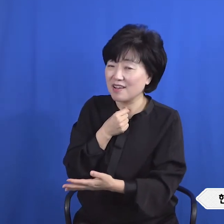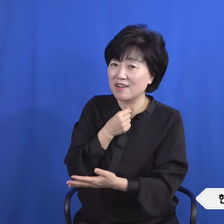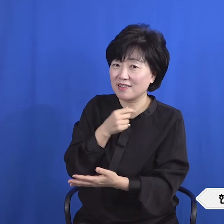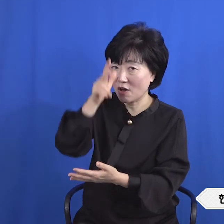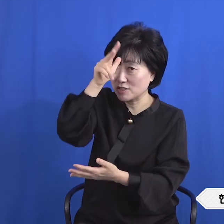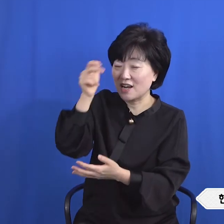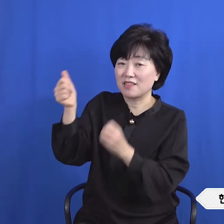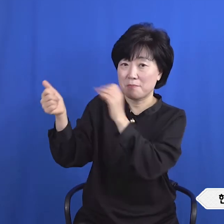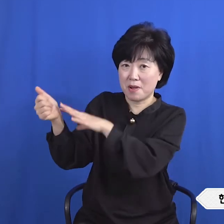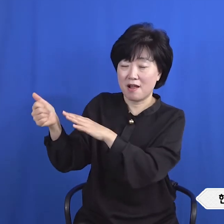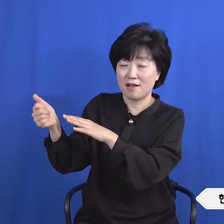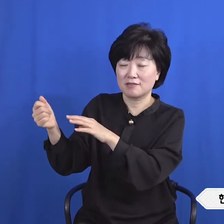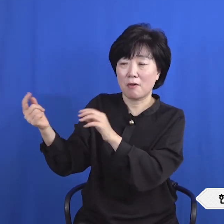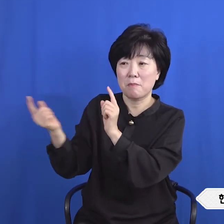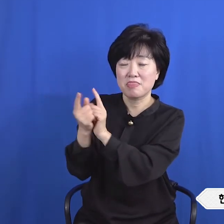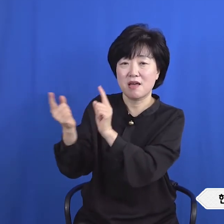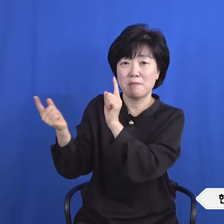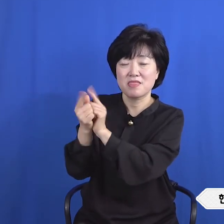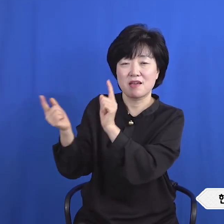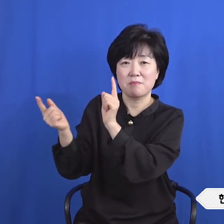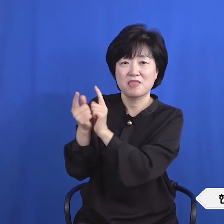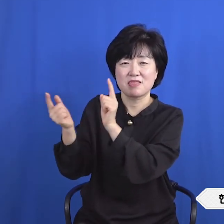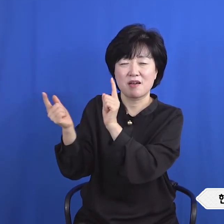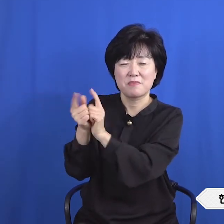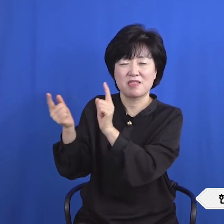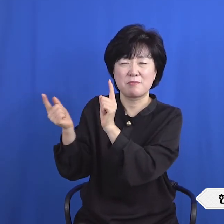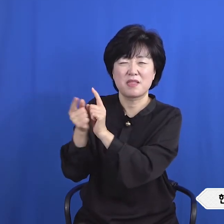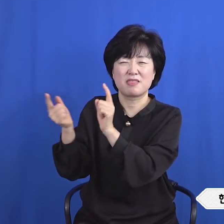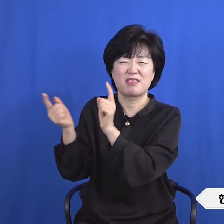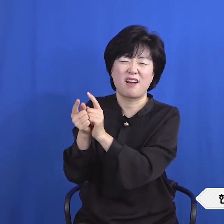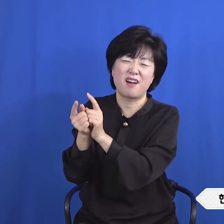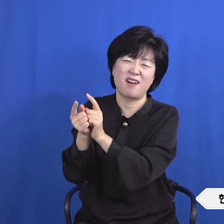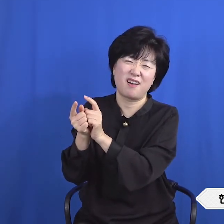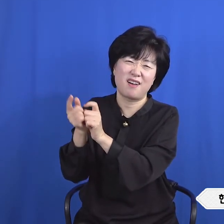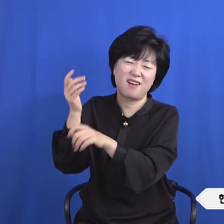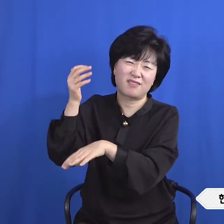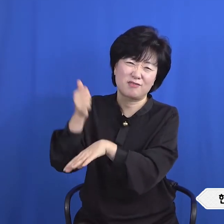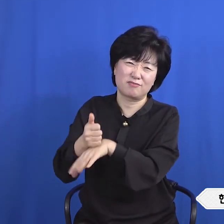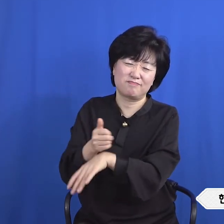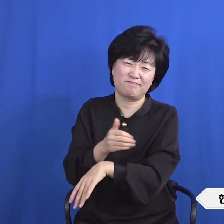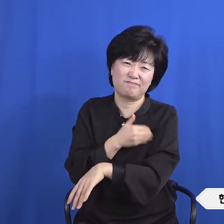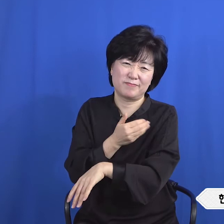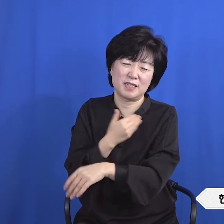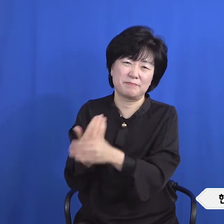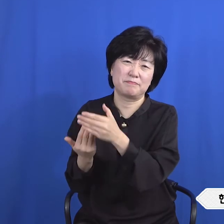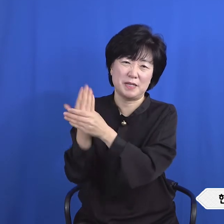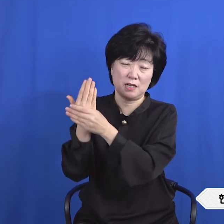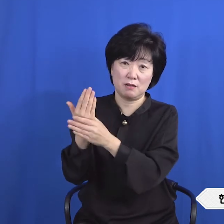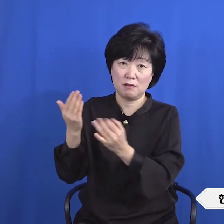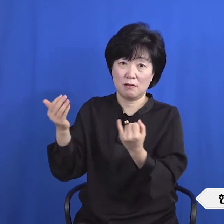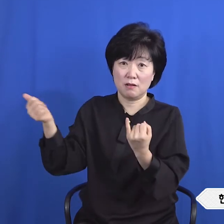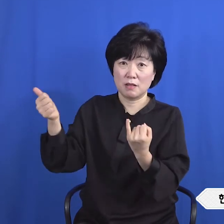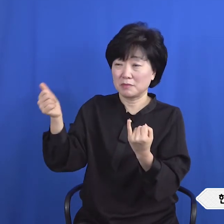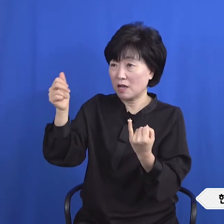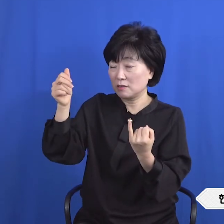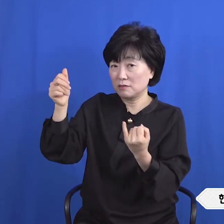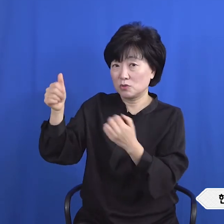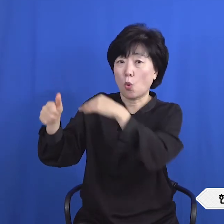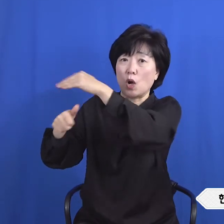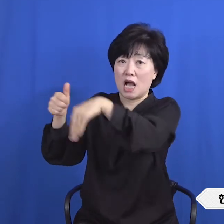했습니다. 그렇게 해서 몇 번 만나다가 그만 불륜에 빠져들기 시작했습니다. 그 경찰은